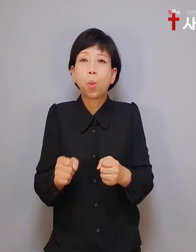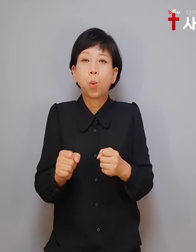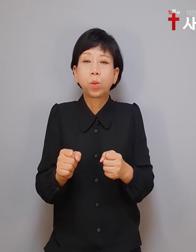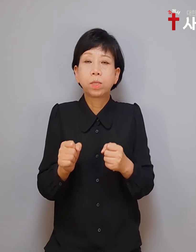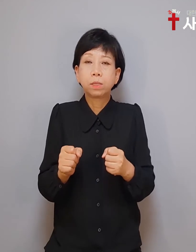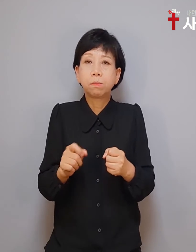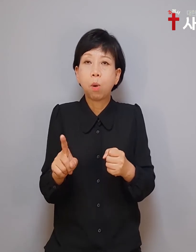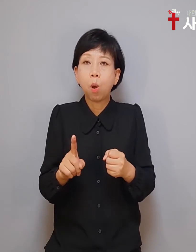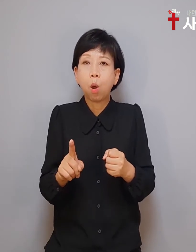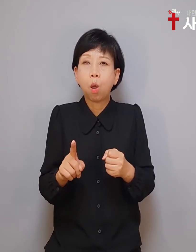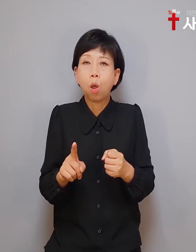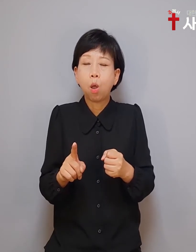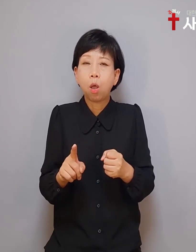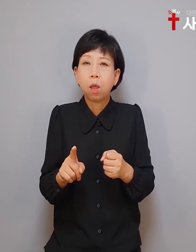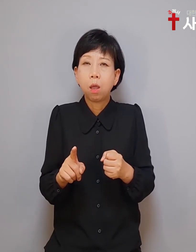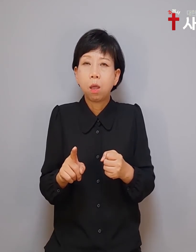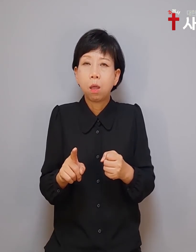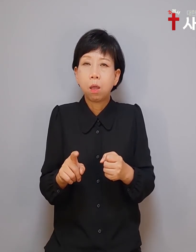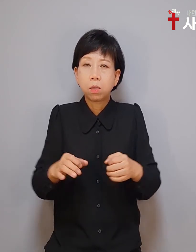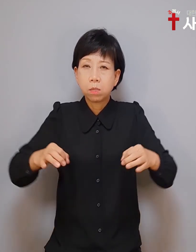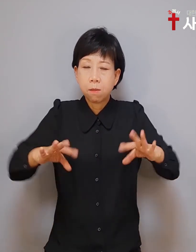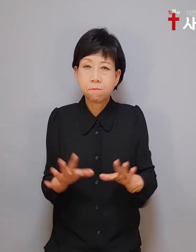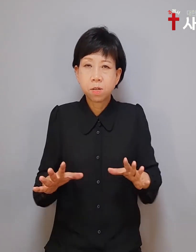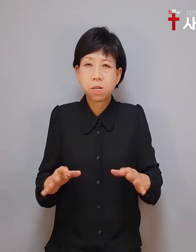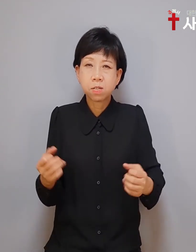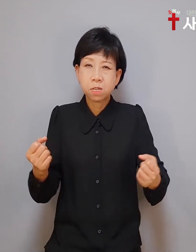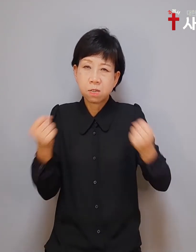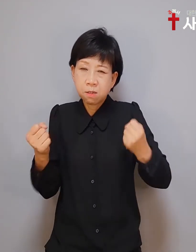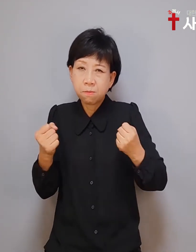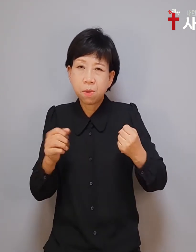중간에 헐떡헐떡하면서 자빠질 수 있어요. 쓰러질 수 있어요.